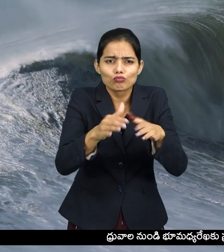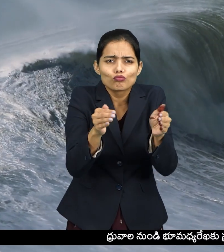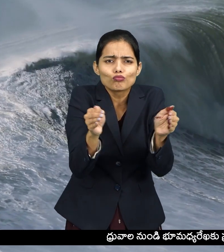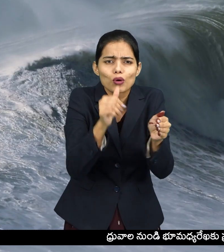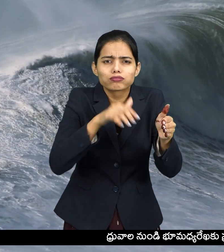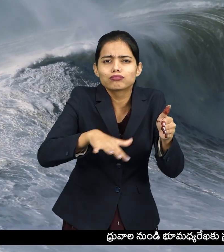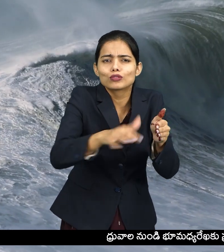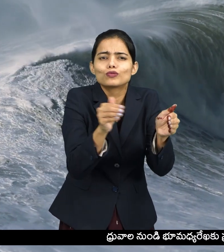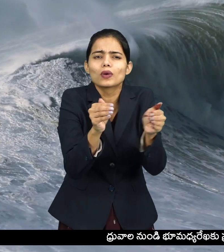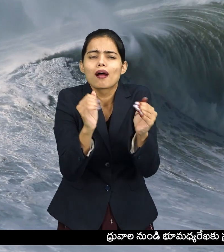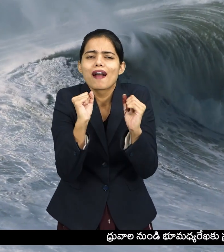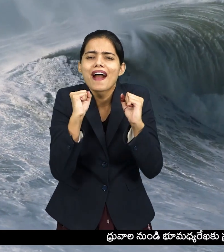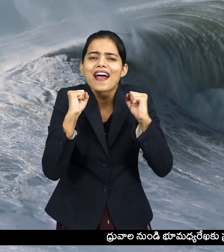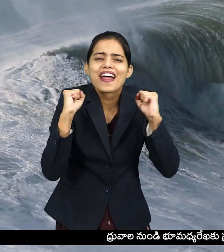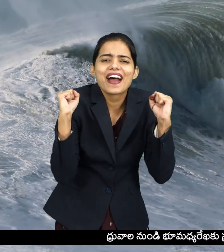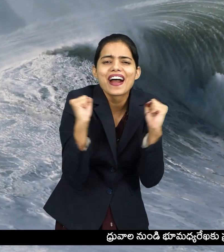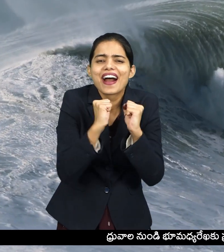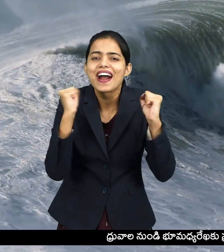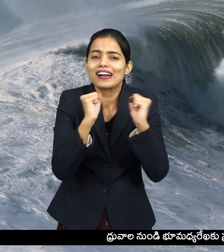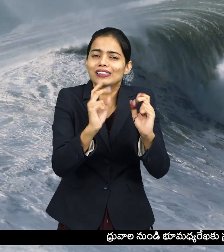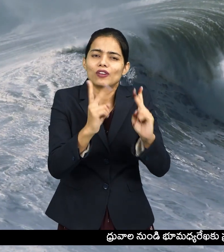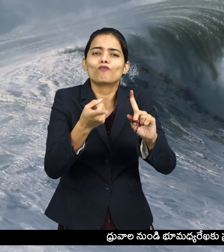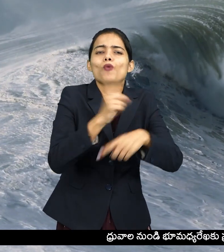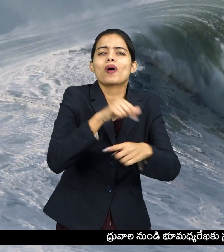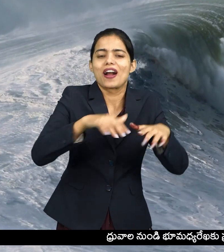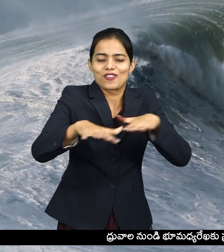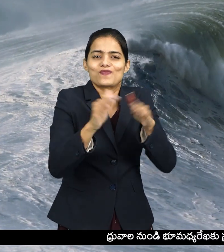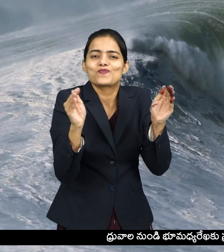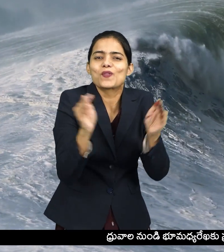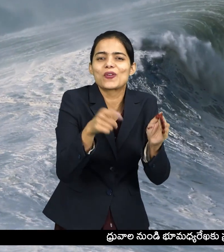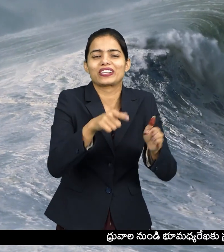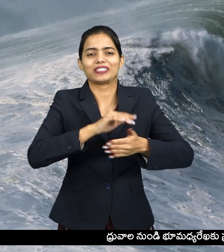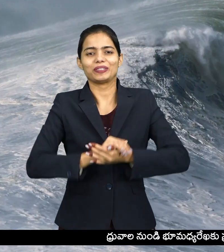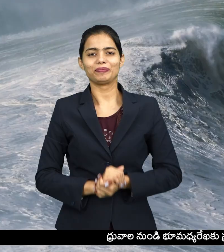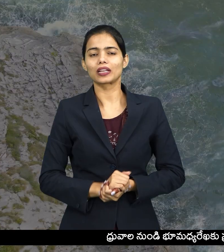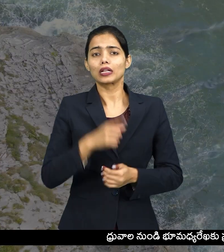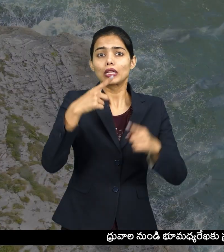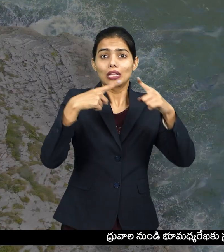వెచ్చగాను, ధృవాల నుండి భూమధ్యరేఖకు ప్రవహించే ప్రవాహాలు చల్లగాను ఉంటాయి.